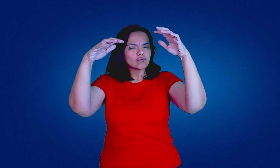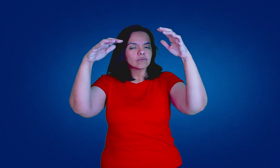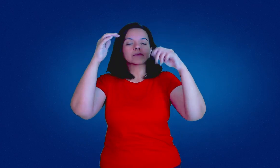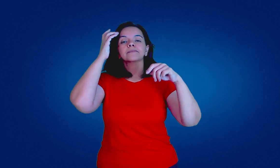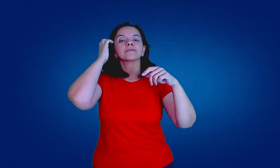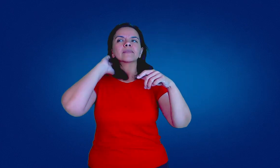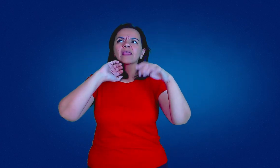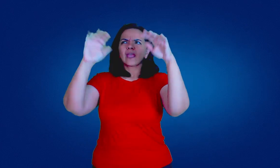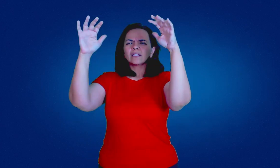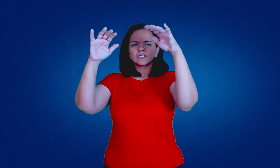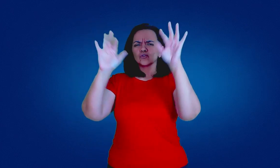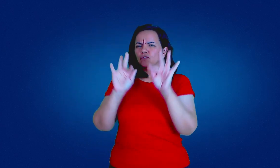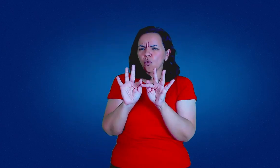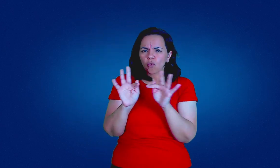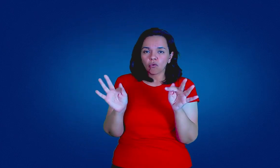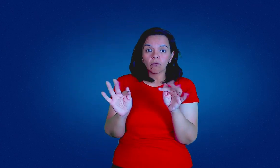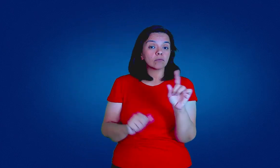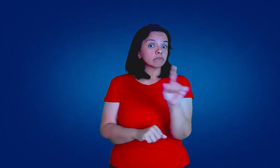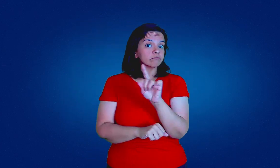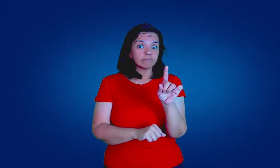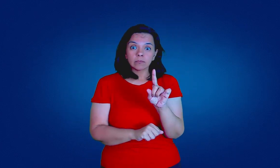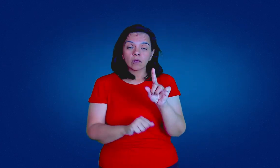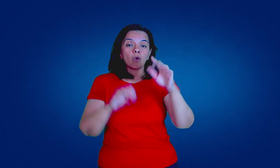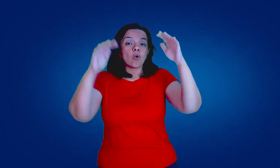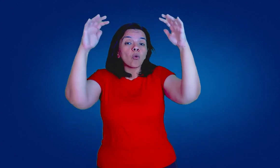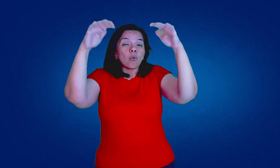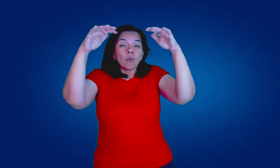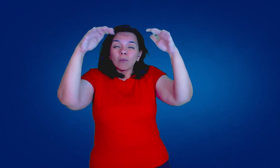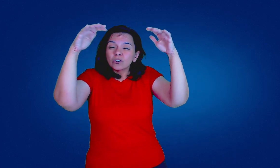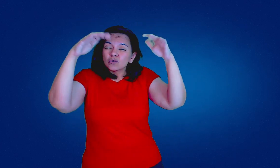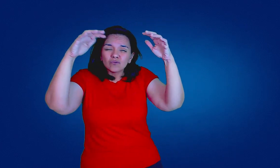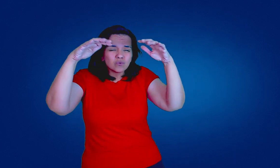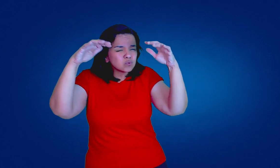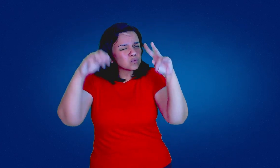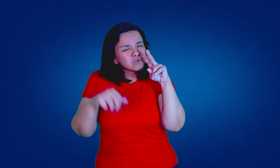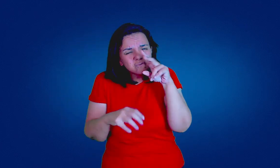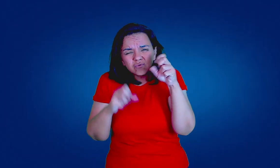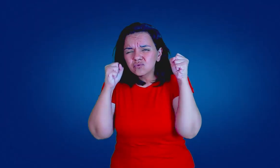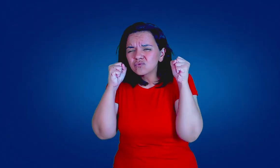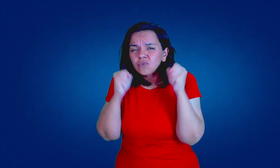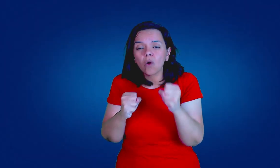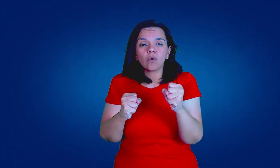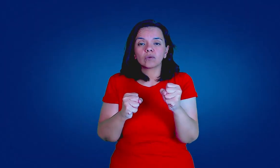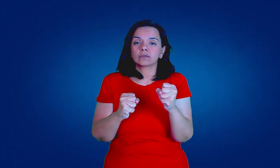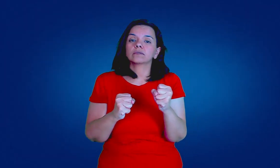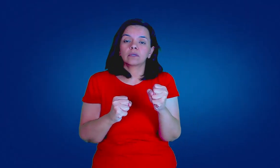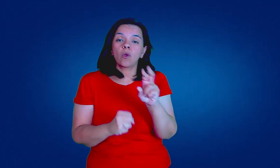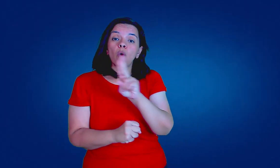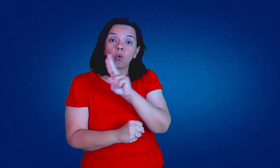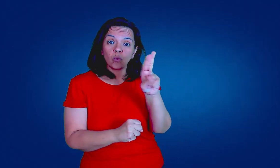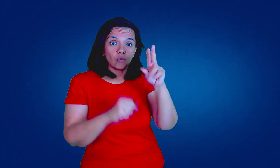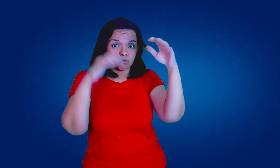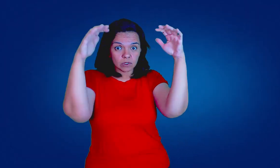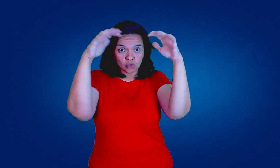Então chegou uma época de chuva, mas uma simples chuva? Não, uma